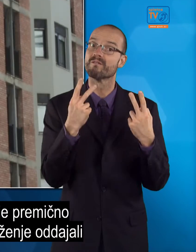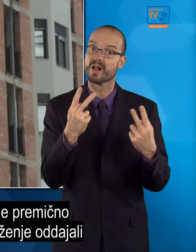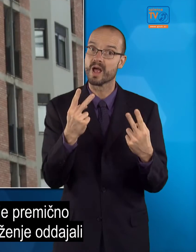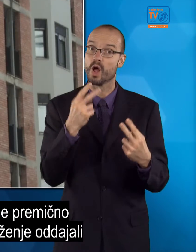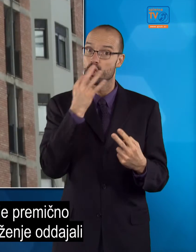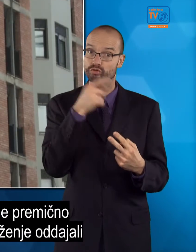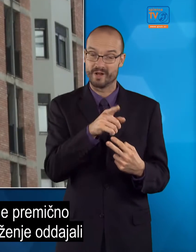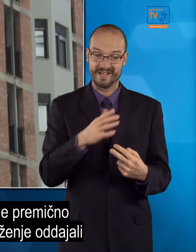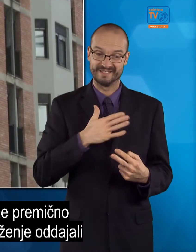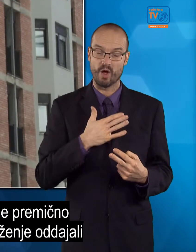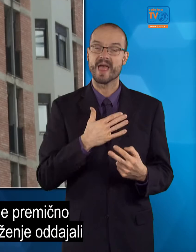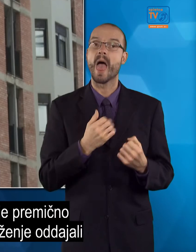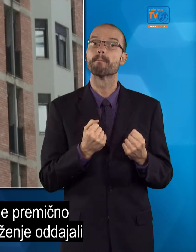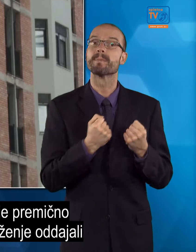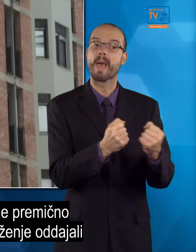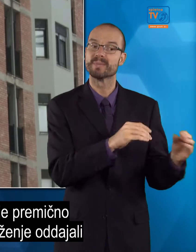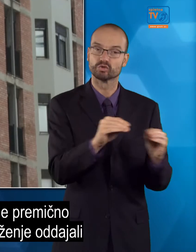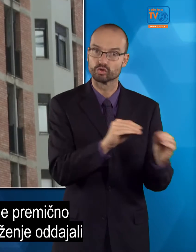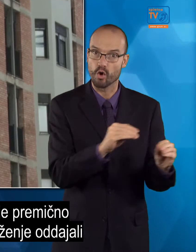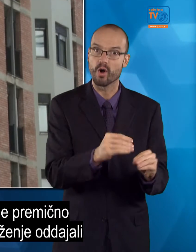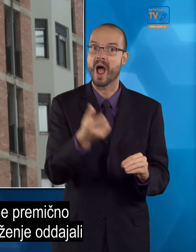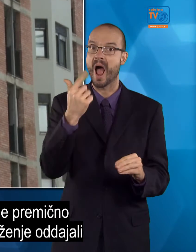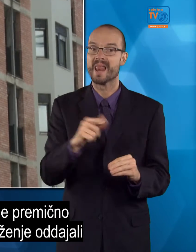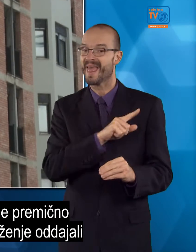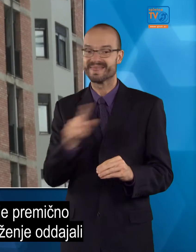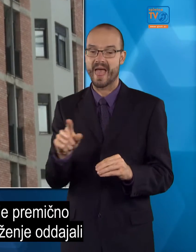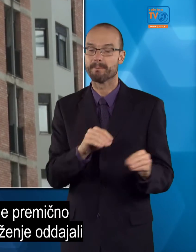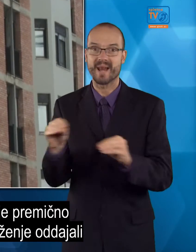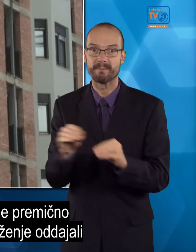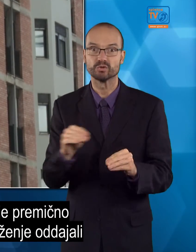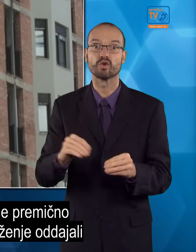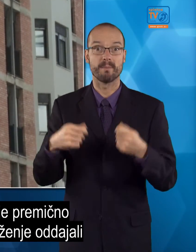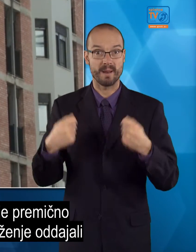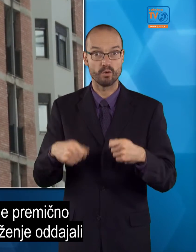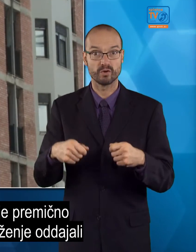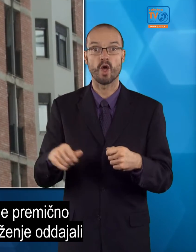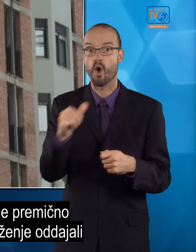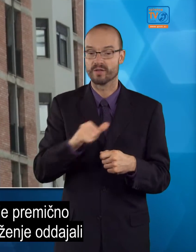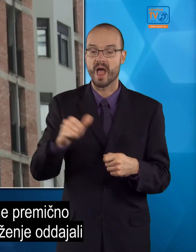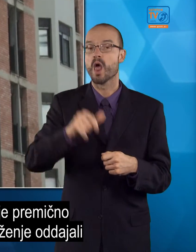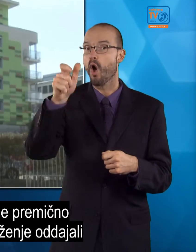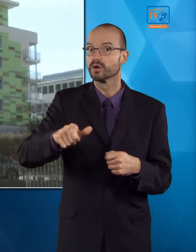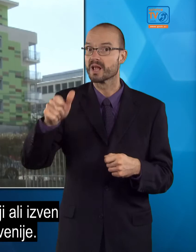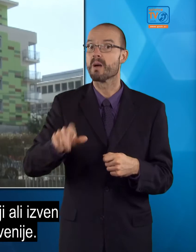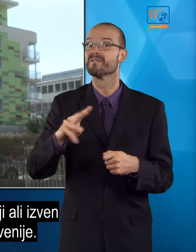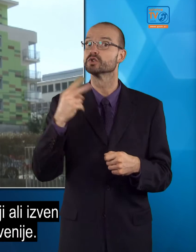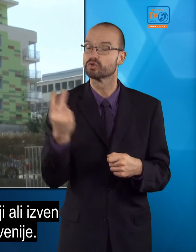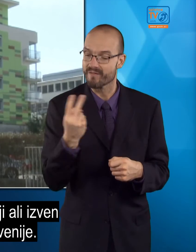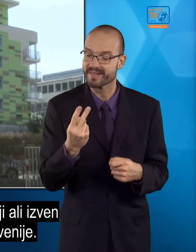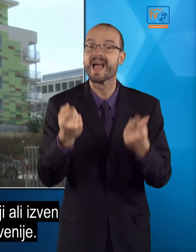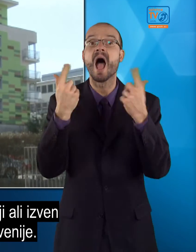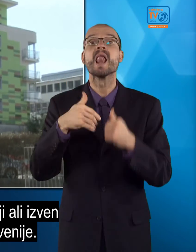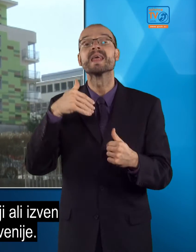To velja, če ste svoje premično ali nepremično premoženje oddajali v Sloveniji ali izven Republike